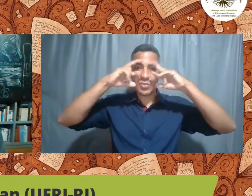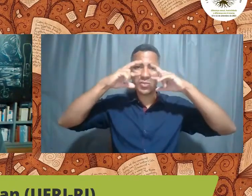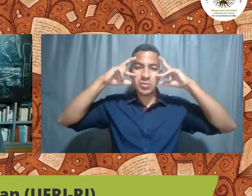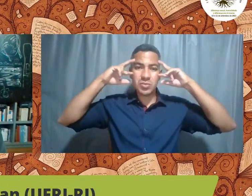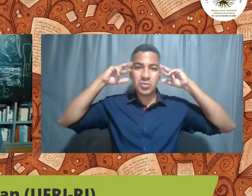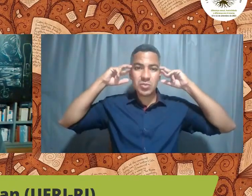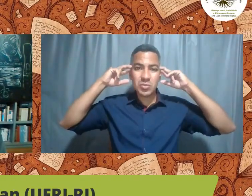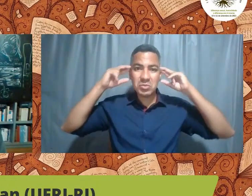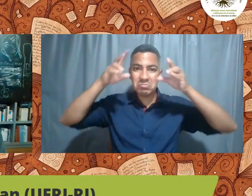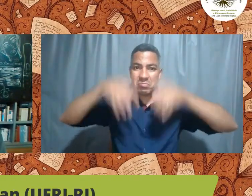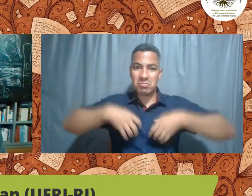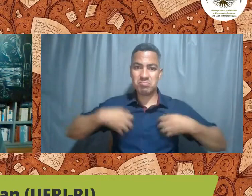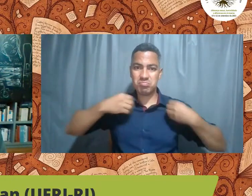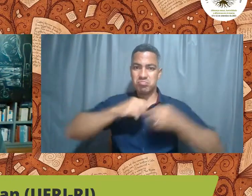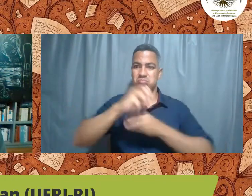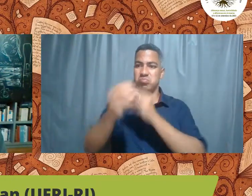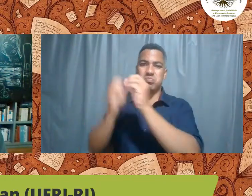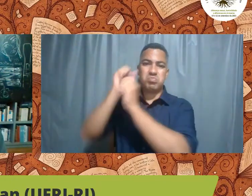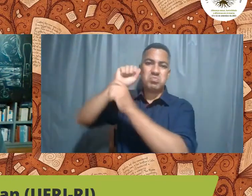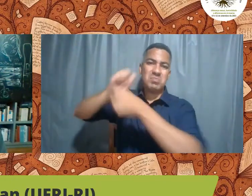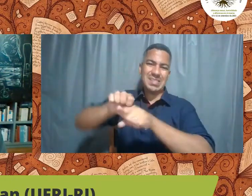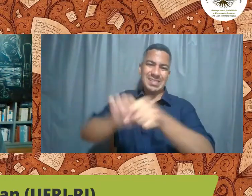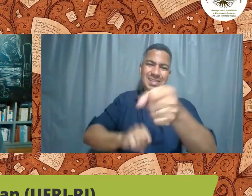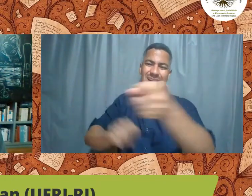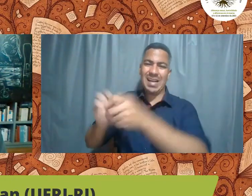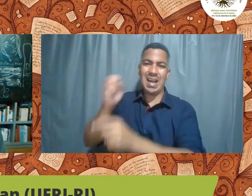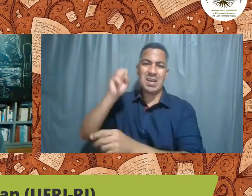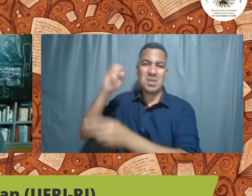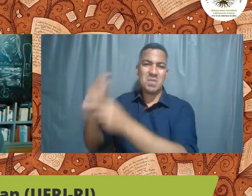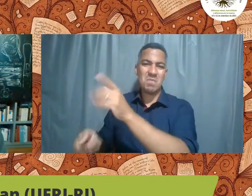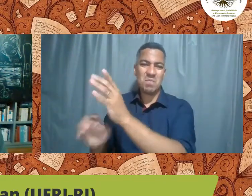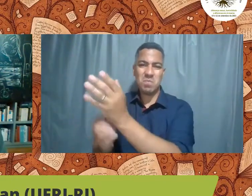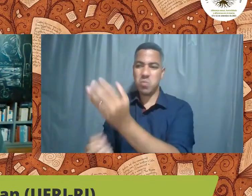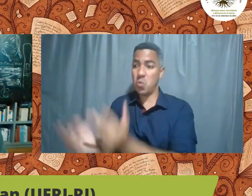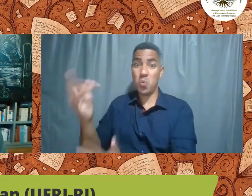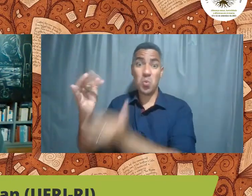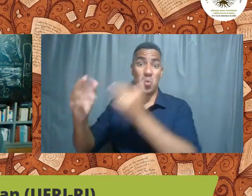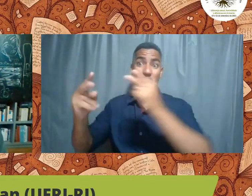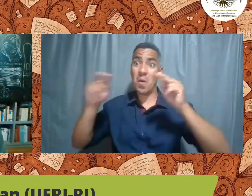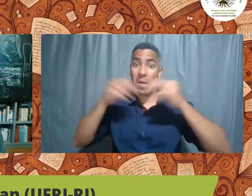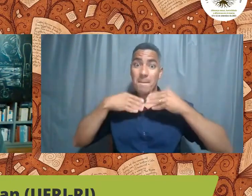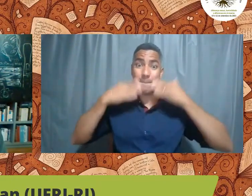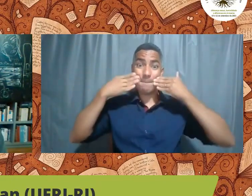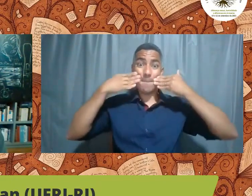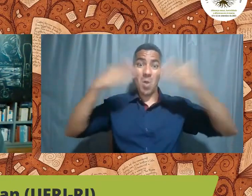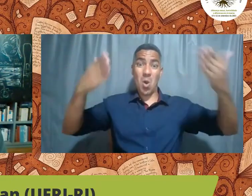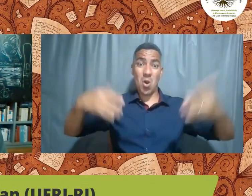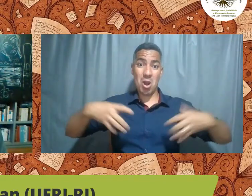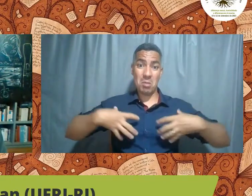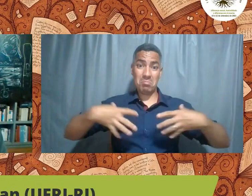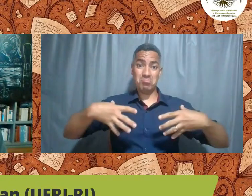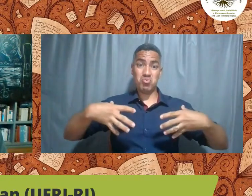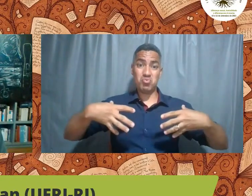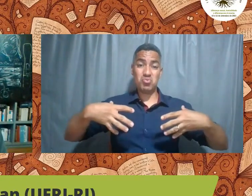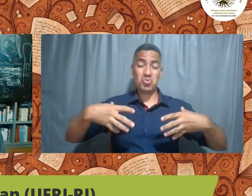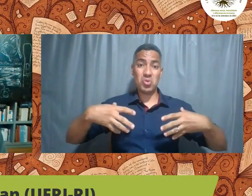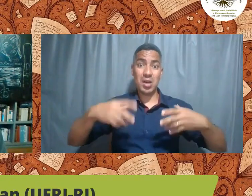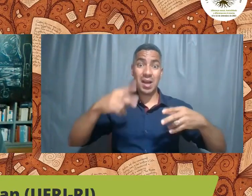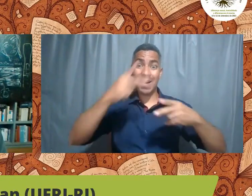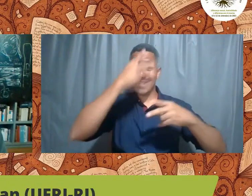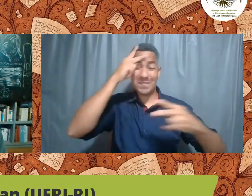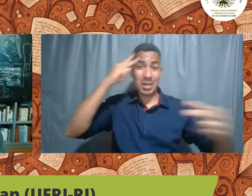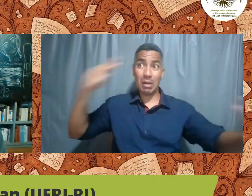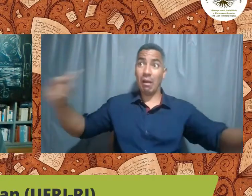em que, quando ela faz isso, o que ela está fazendo efetivamente? O que ela está enunciando? O que ela está propondo em ato, né? Nesse